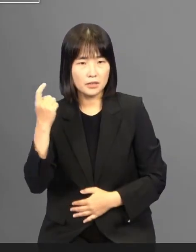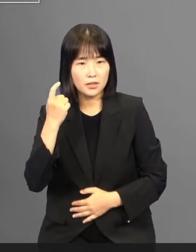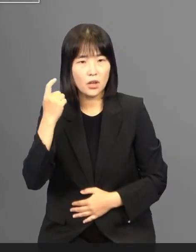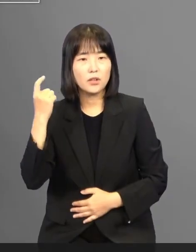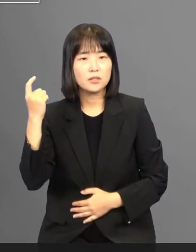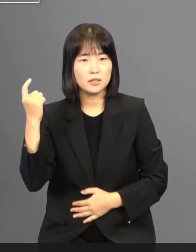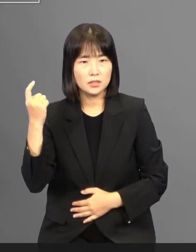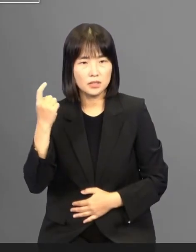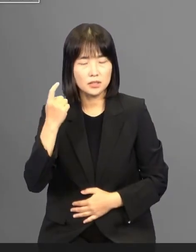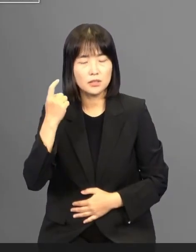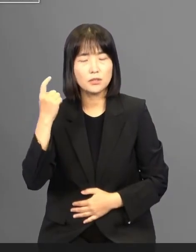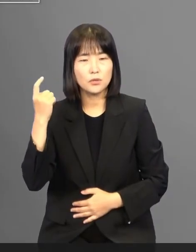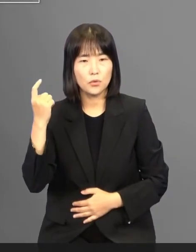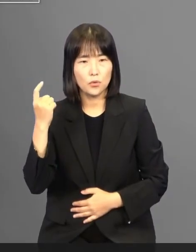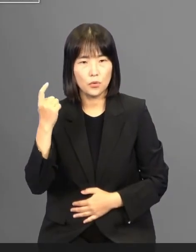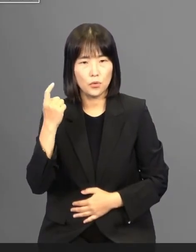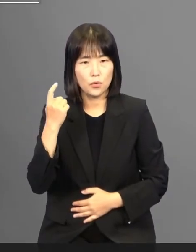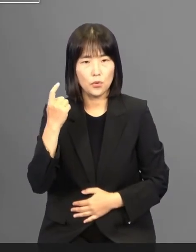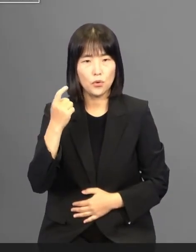하늘에서